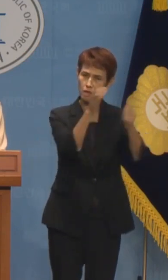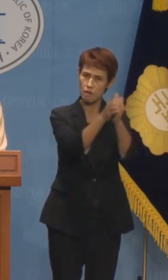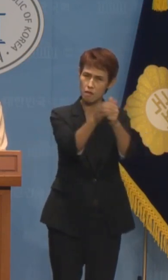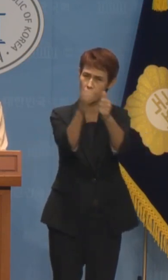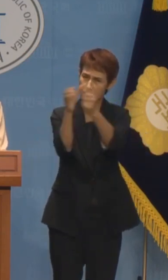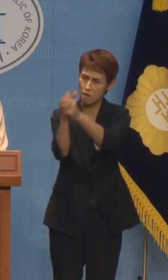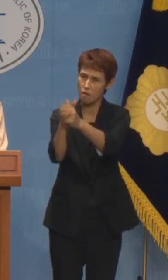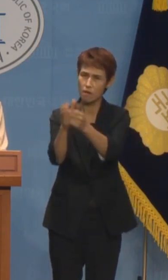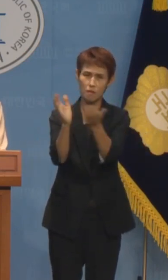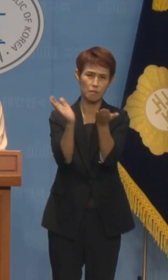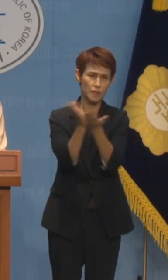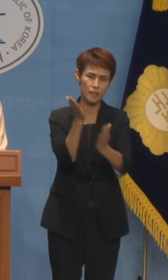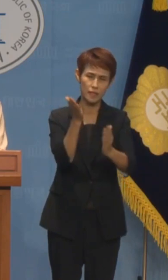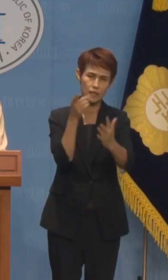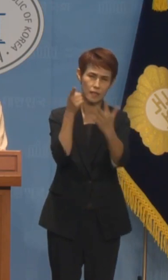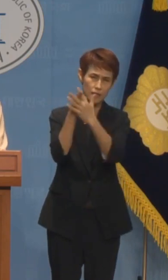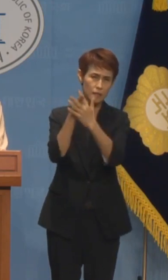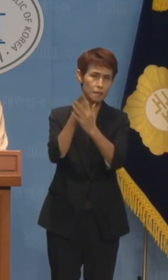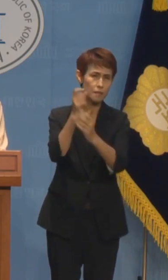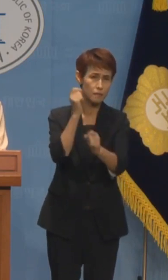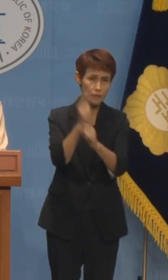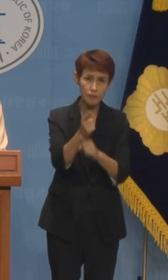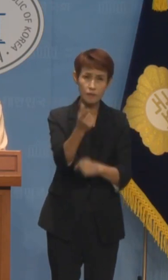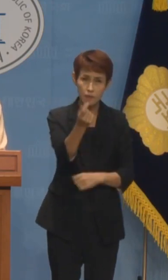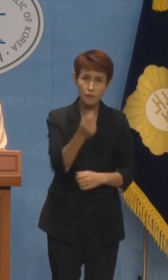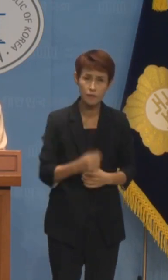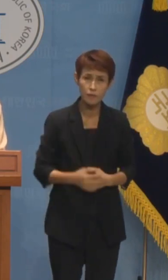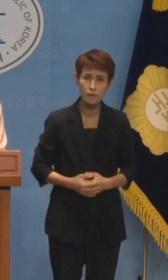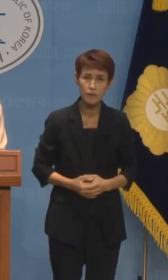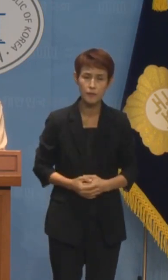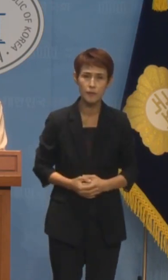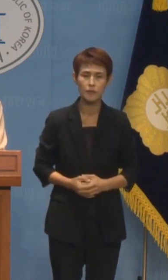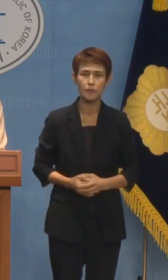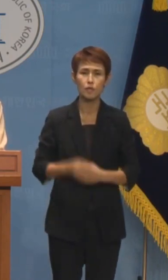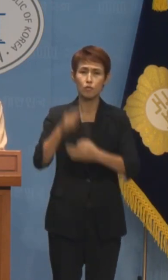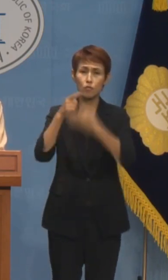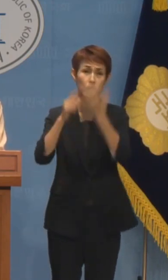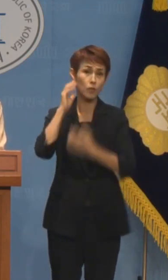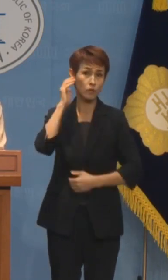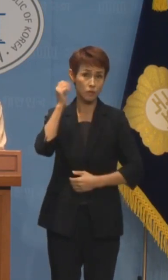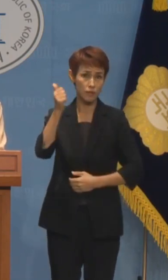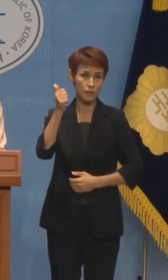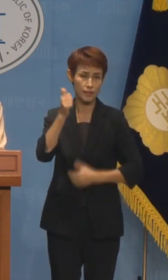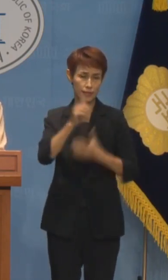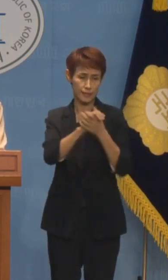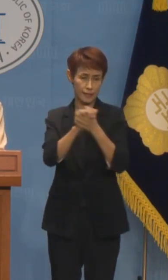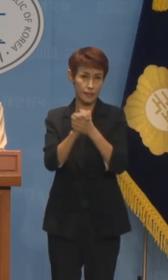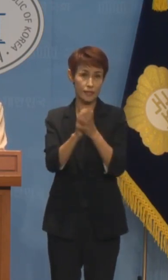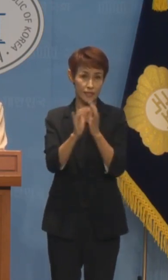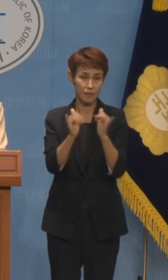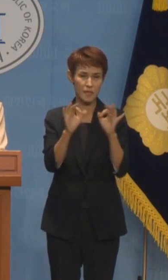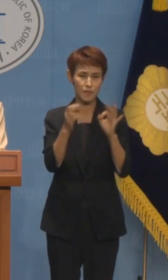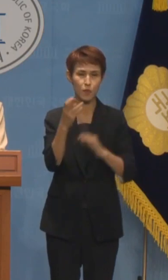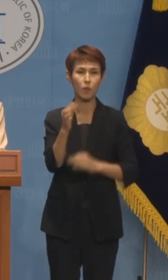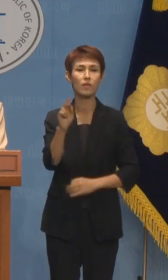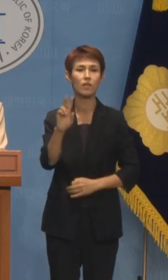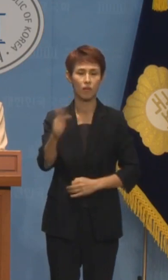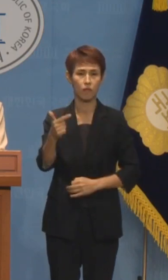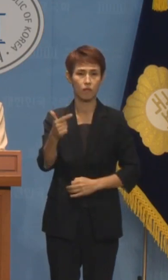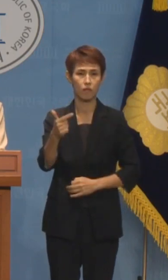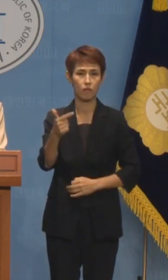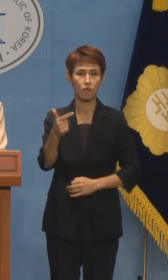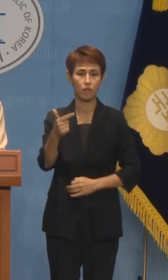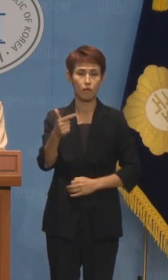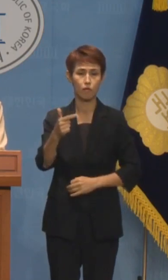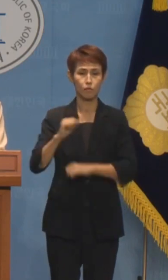인물임을 하셨을 겁니다 윤 대통령은 최측근인 경호처장 출신 김용현 국방장관